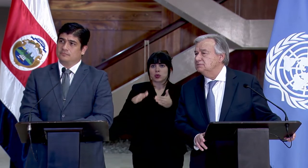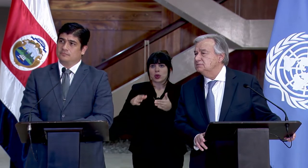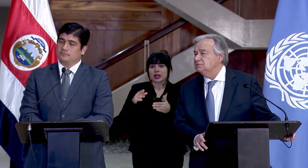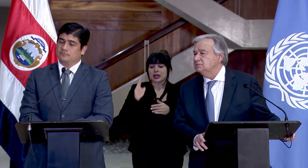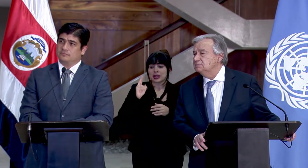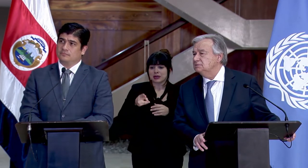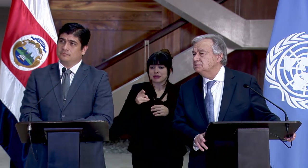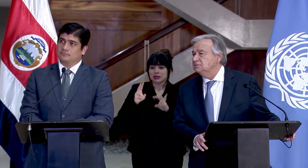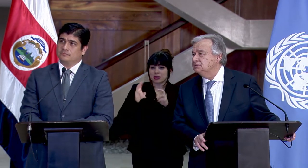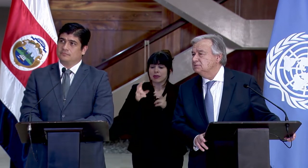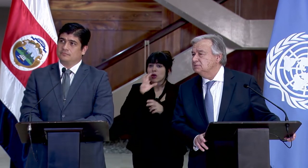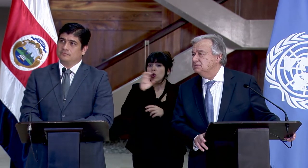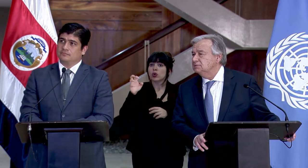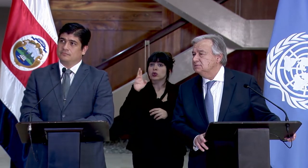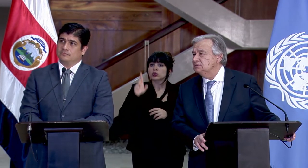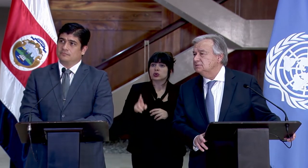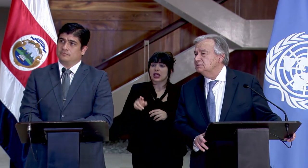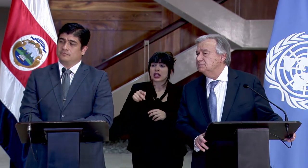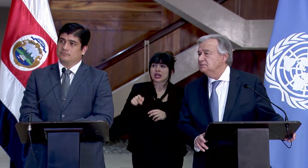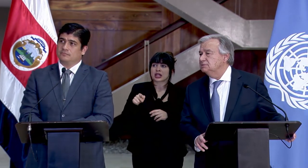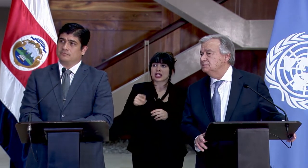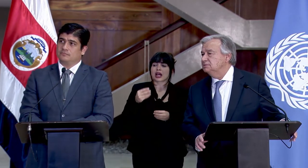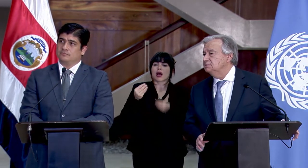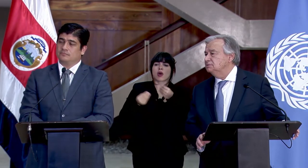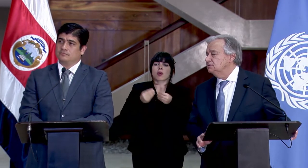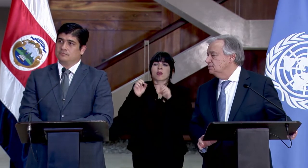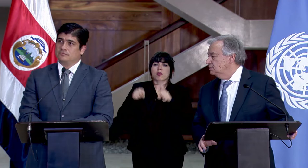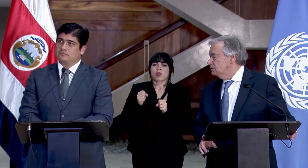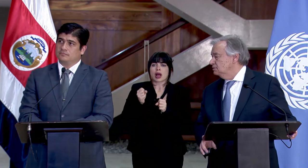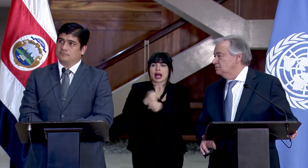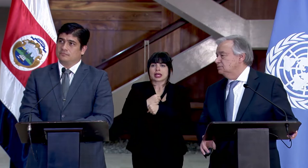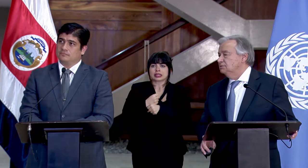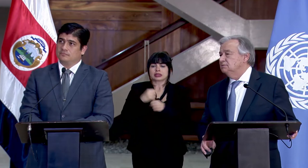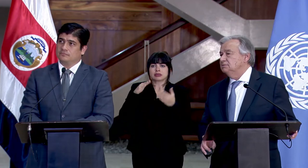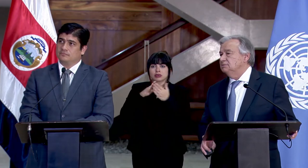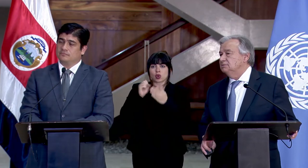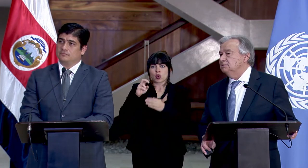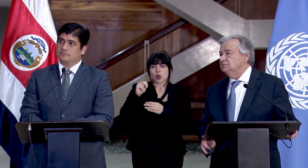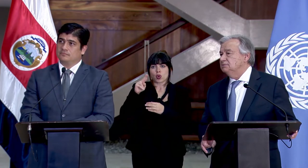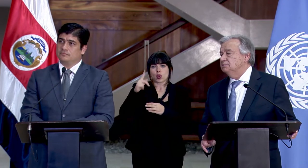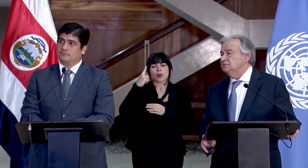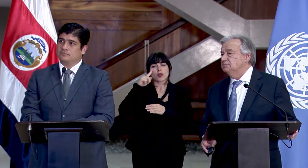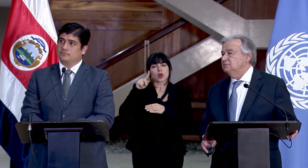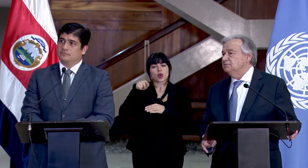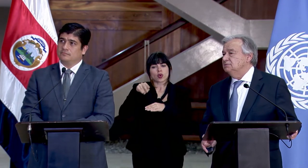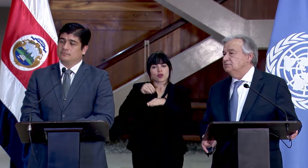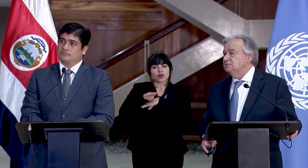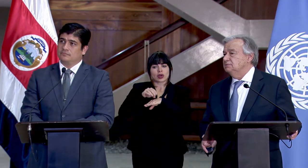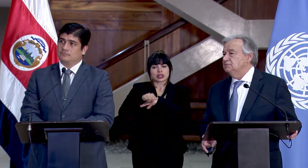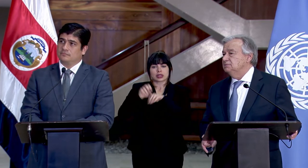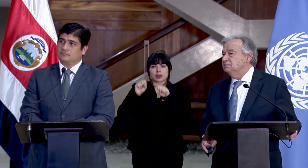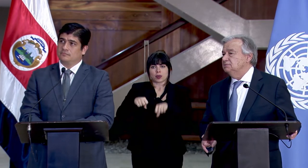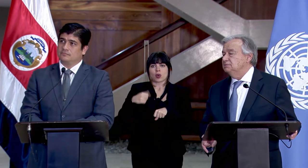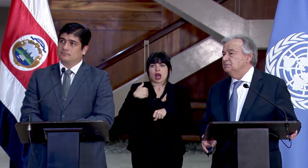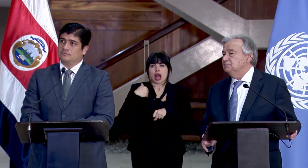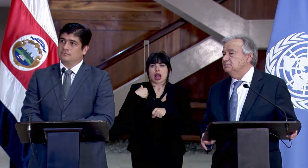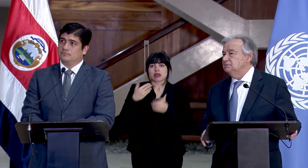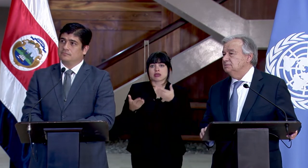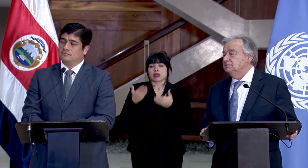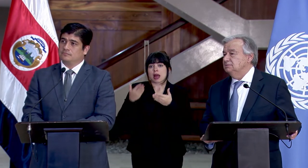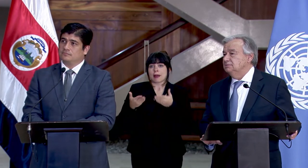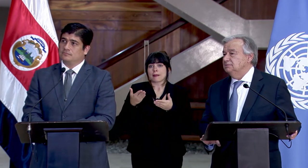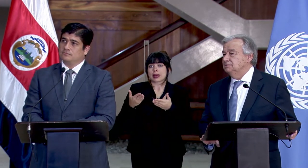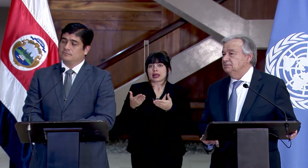mismo sentido, Costa Rica, ¿qué acciones podría llevar adelante también dentro de las Naciones Unidas con la influencia que podría llegar a tener, incluso tal vez para